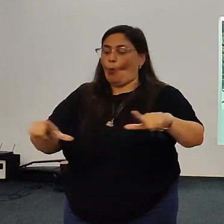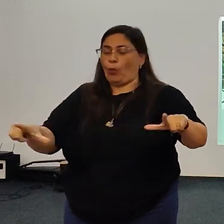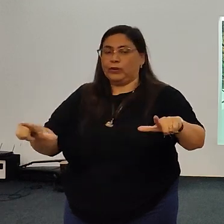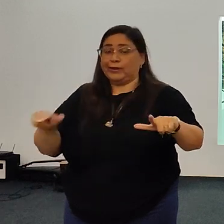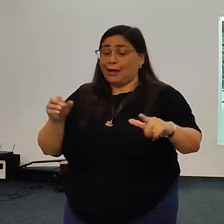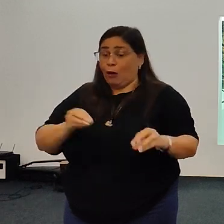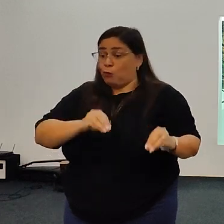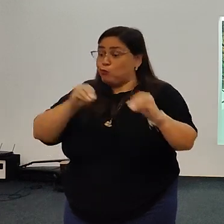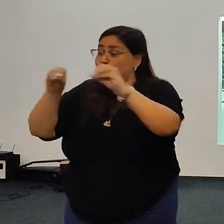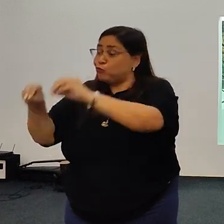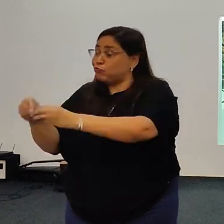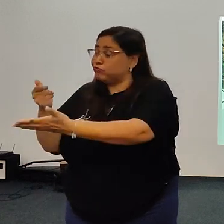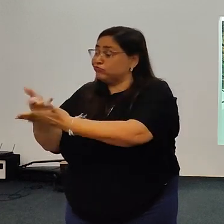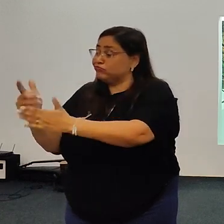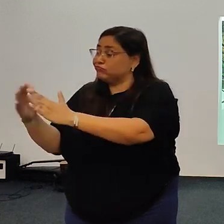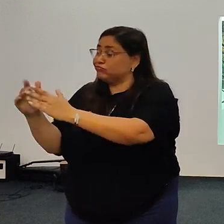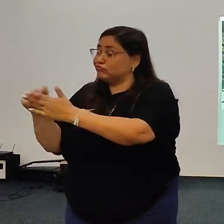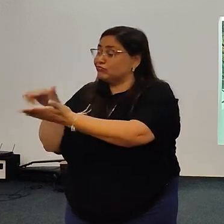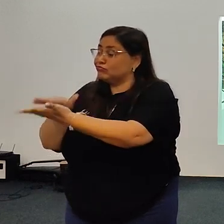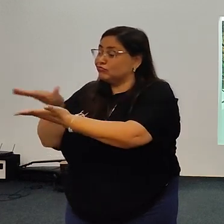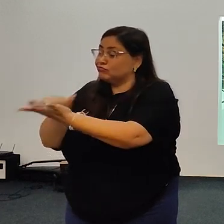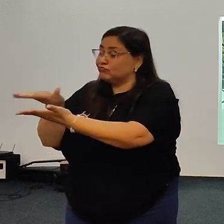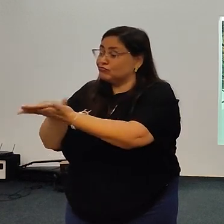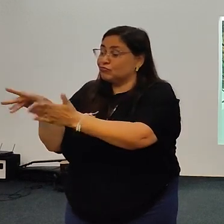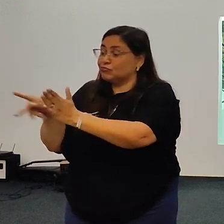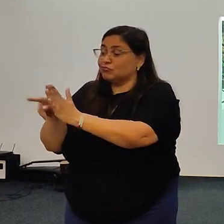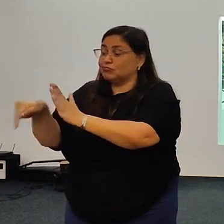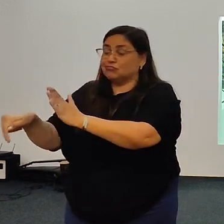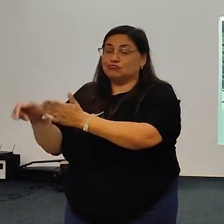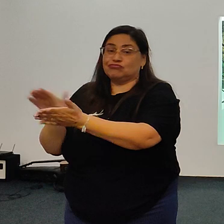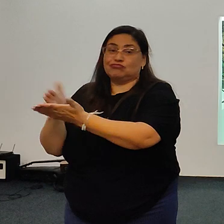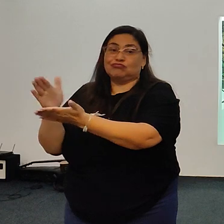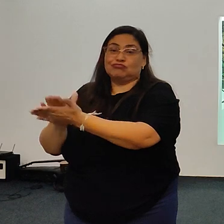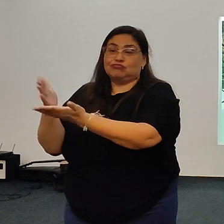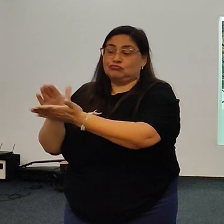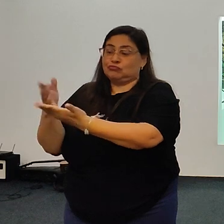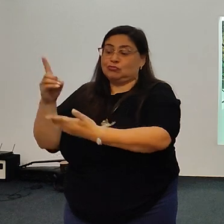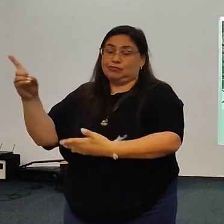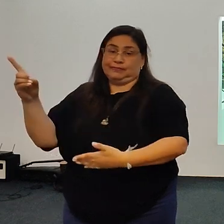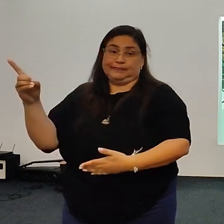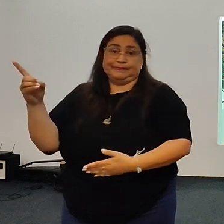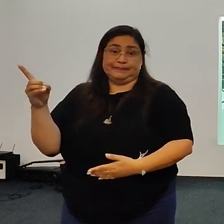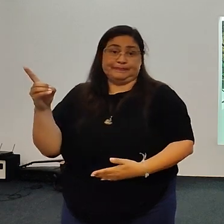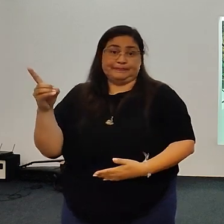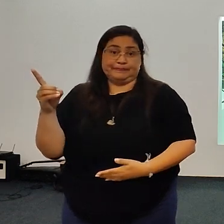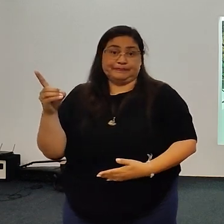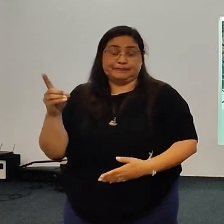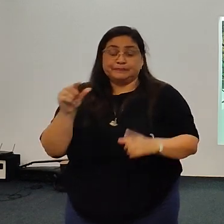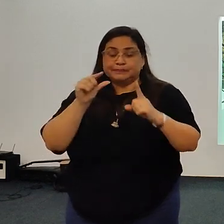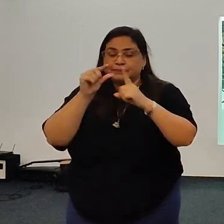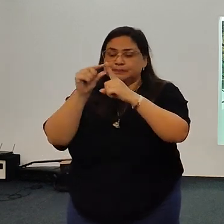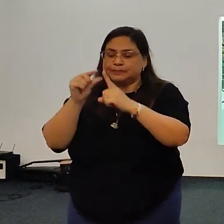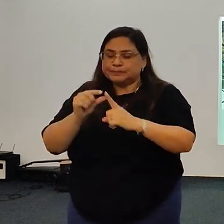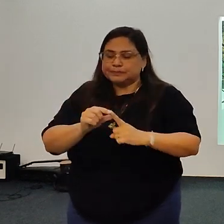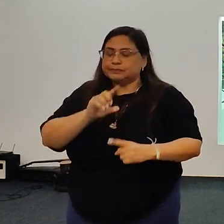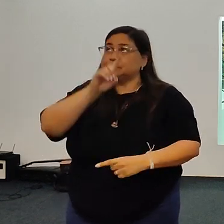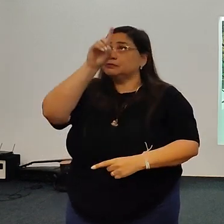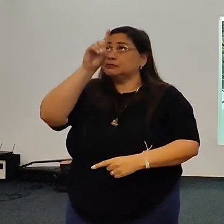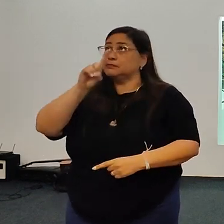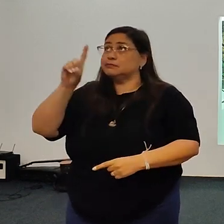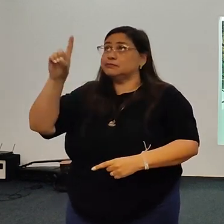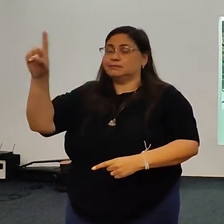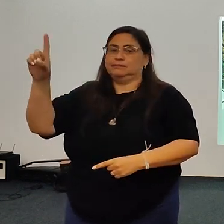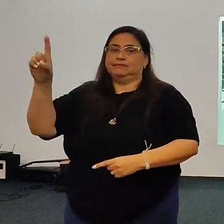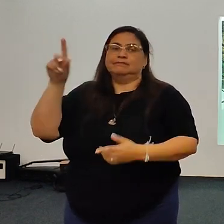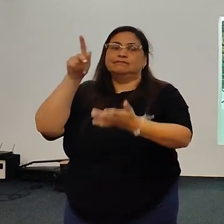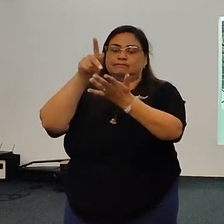Bíblica de Genebra comprou as suas máquinas e a sua casa para produzir muitas e outras Bíblias. A palavra de Deus, ela